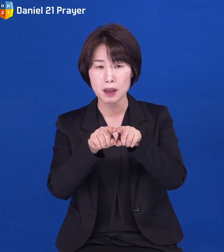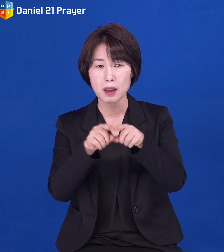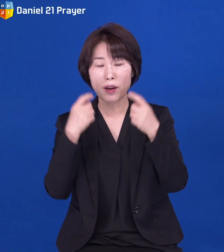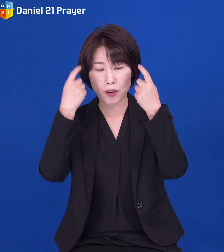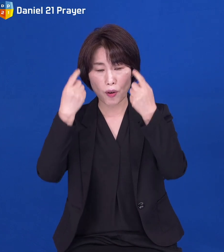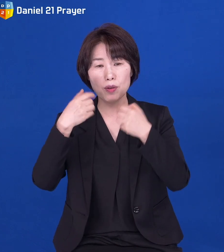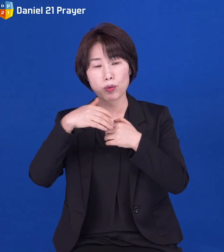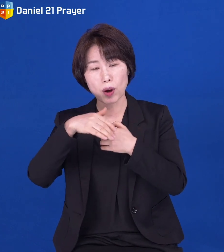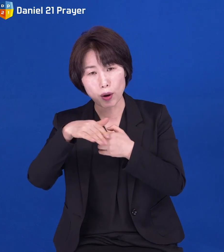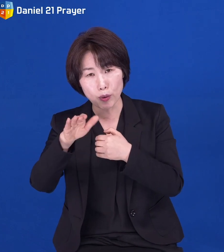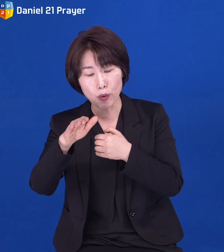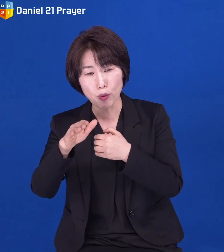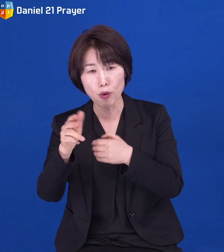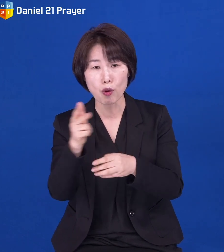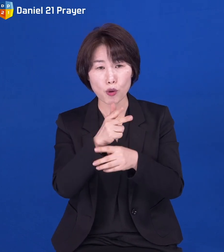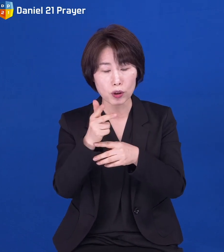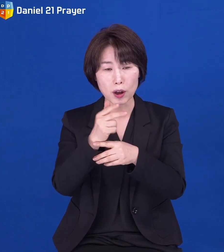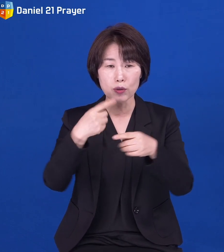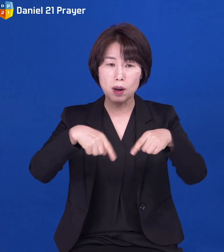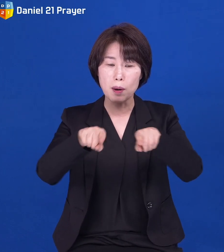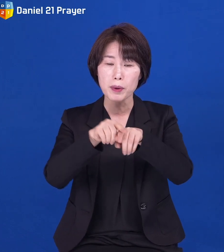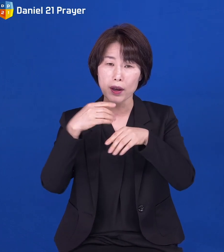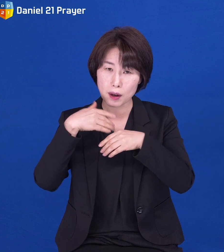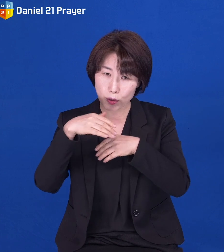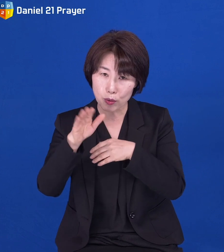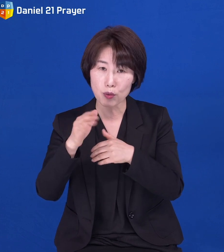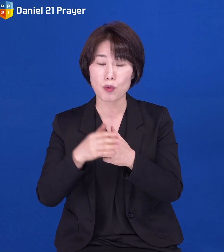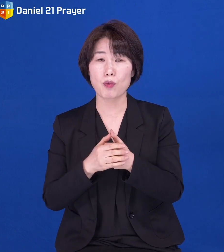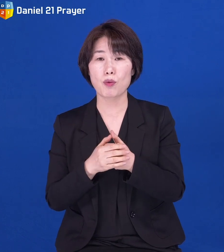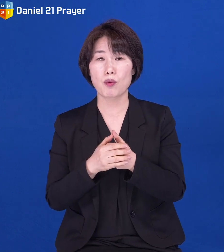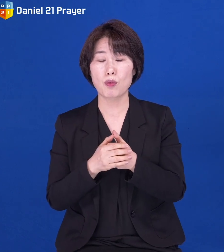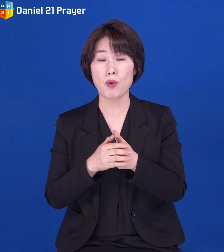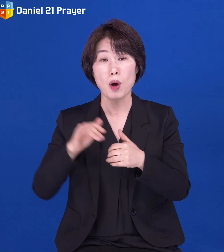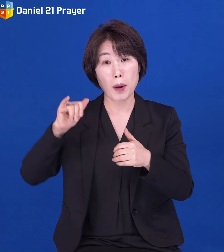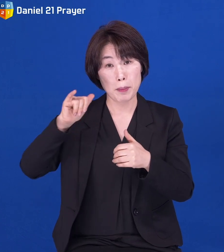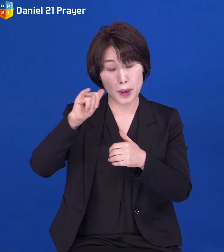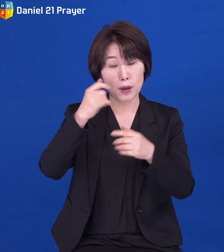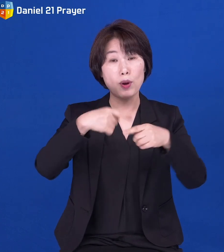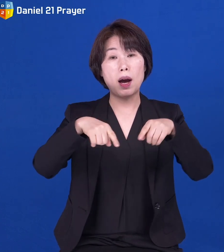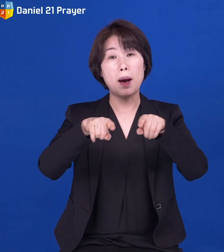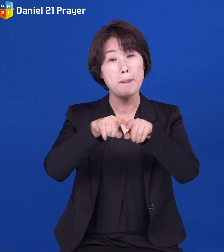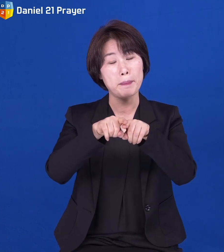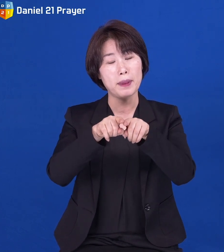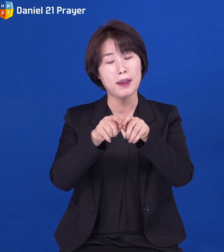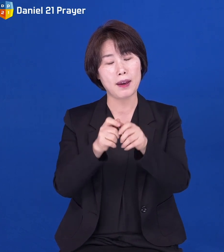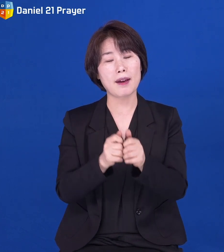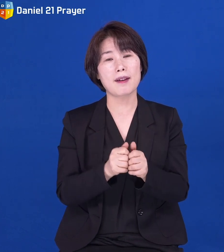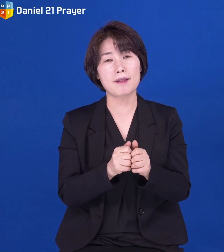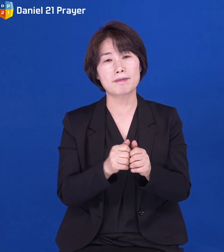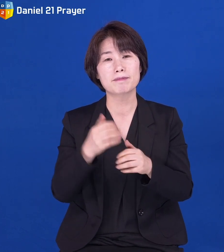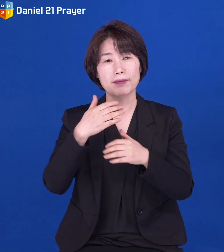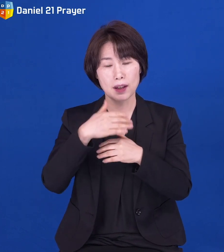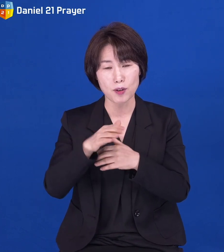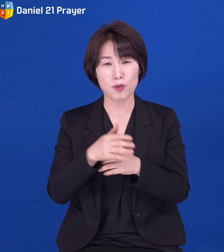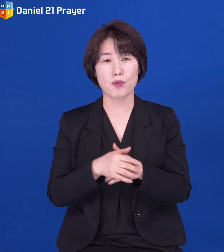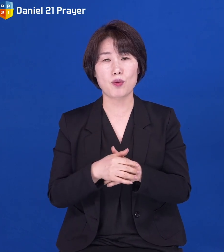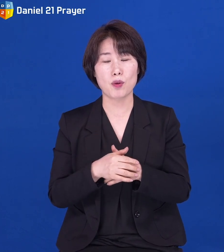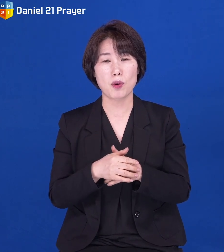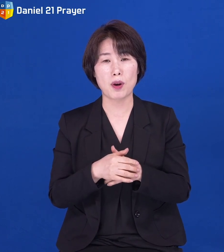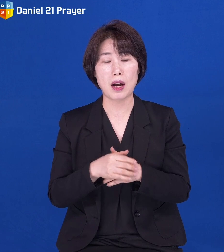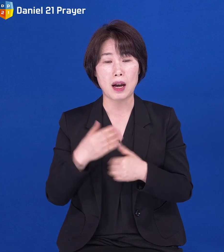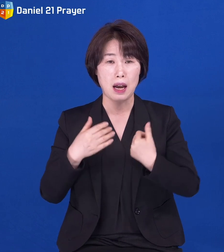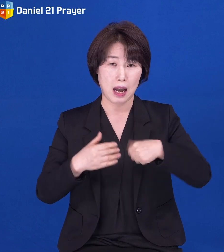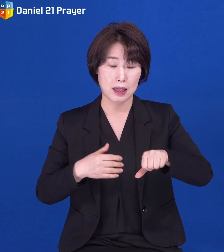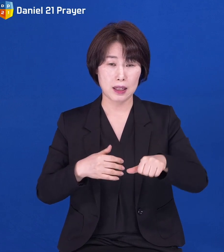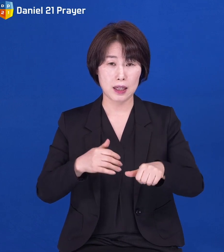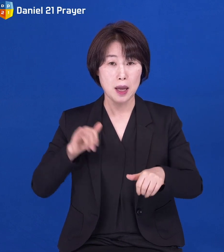가고, 그랬더니 그래도 비행기는 잘 타요. 비행기는 잘 타고 비행기를 되게 좋아해. 그게 문제예요. 이제 방학만